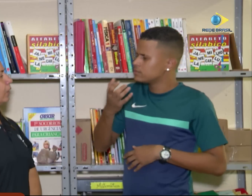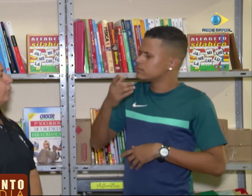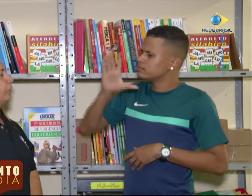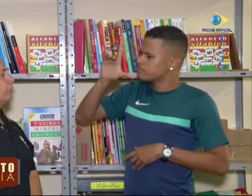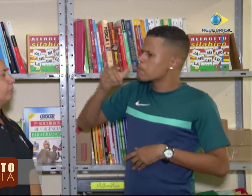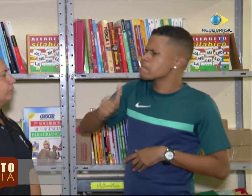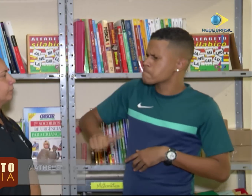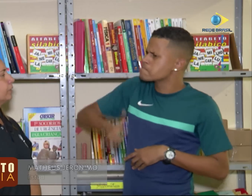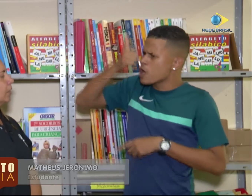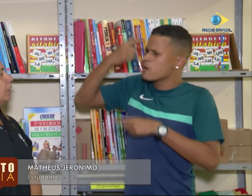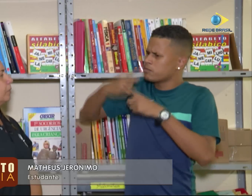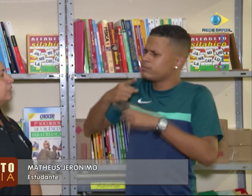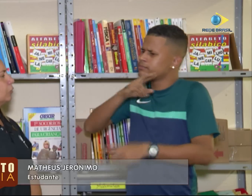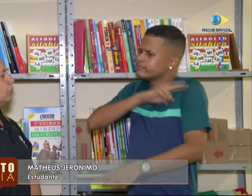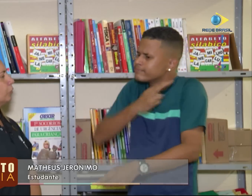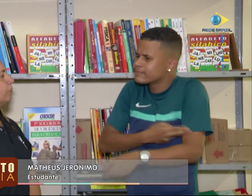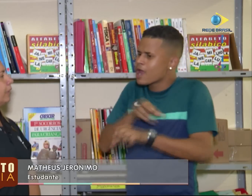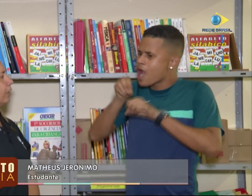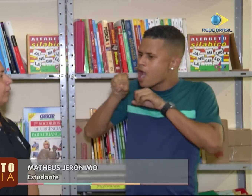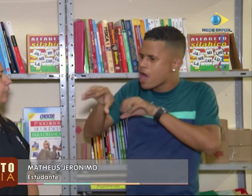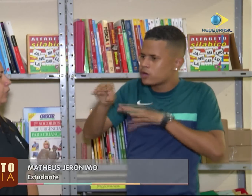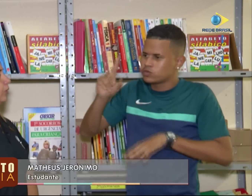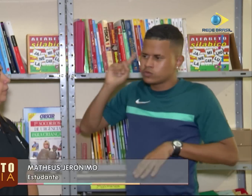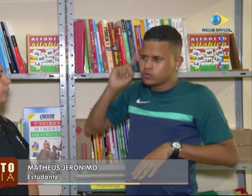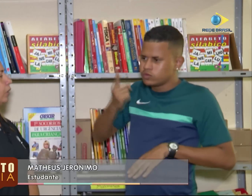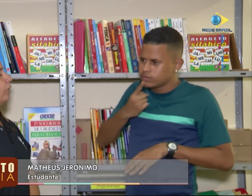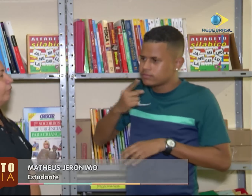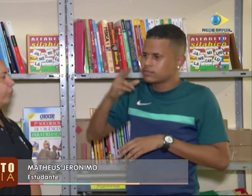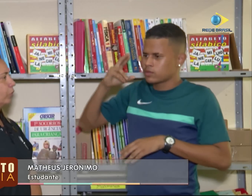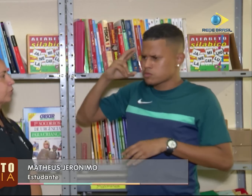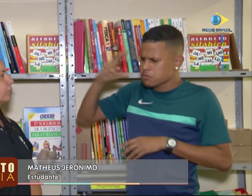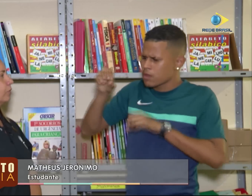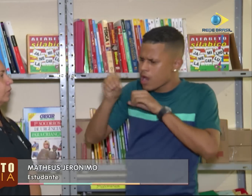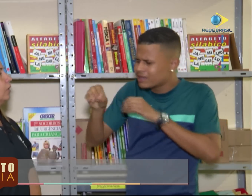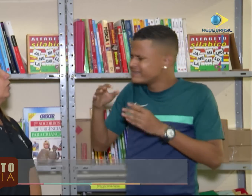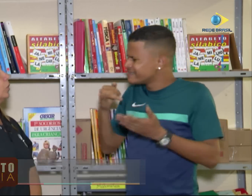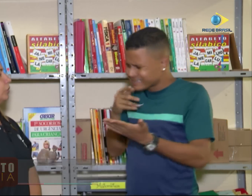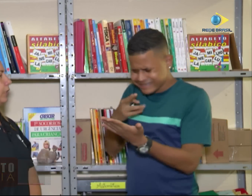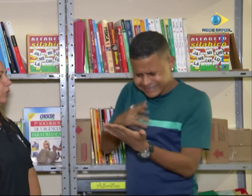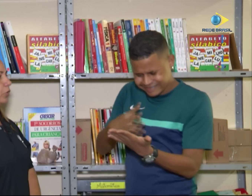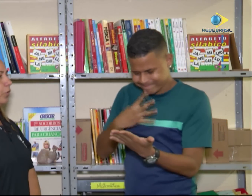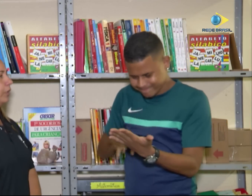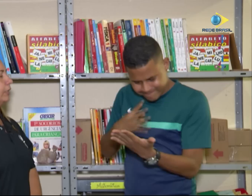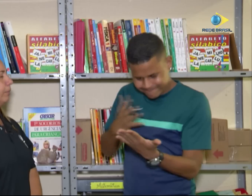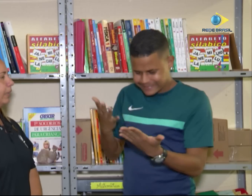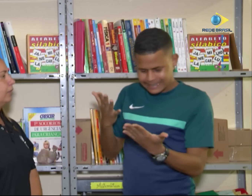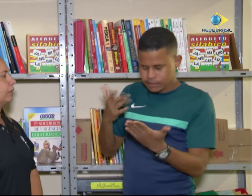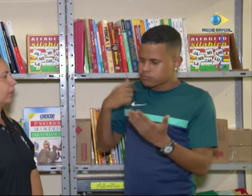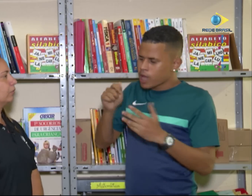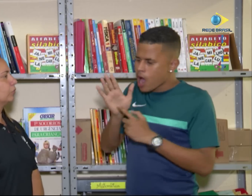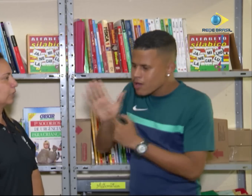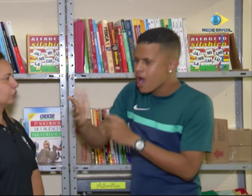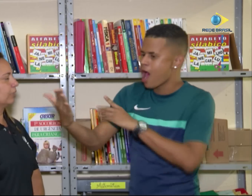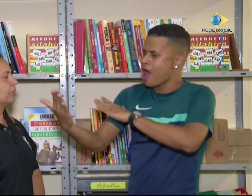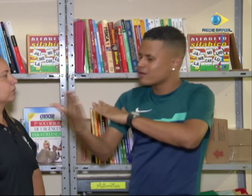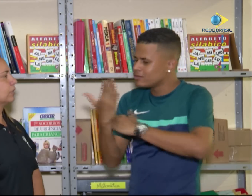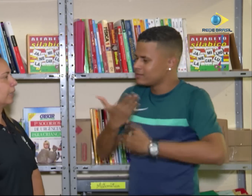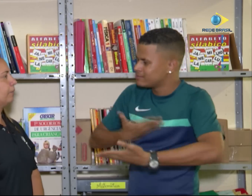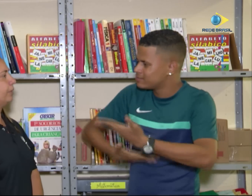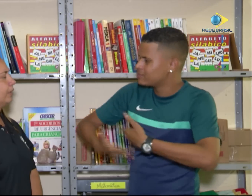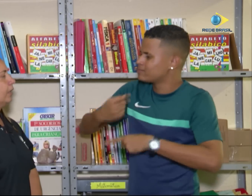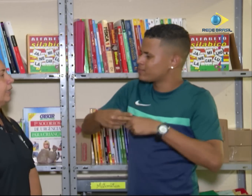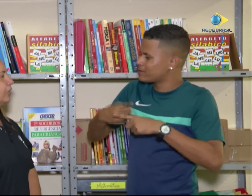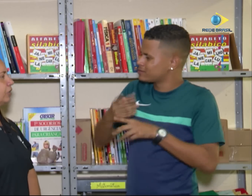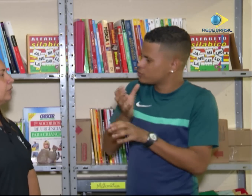Então, eu me sinto muito melhor aqui, eu também tenho reforço. O diretor, ele também tem nos ajudado